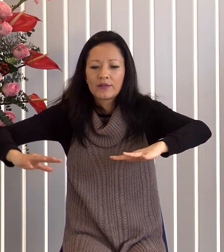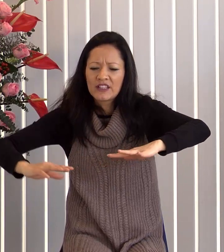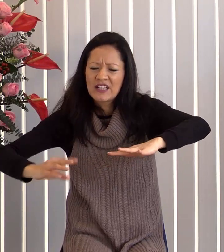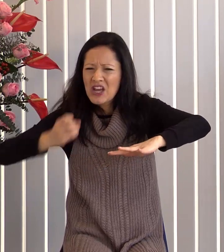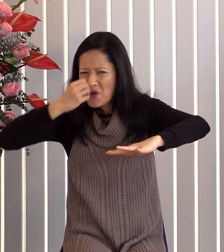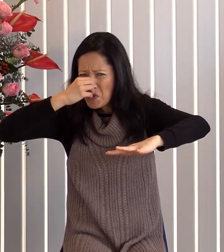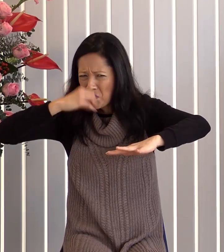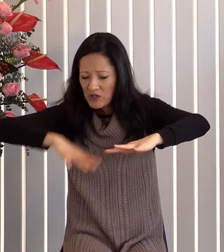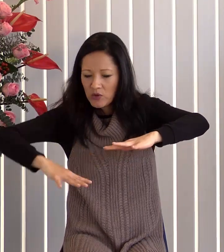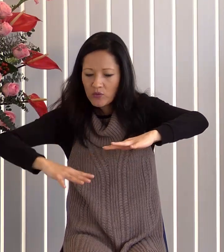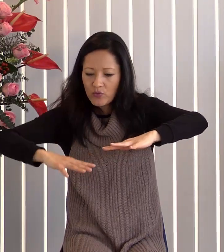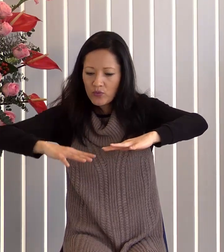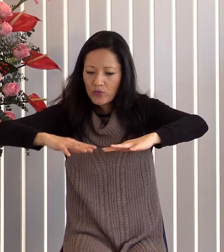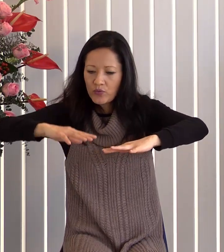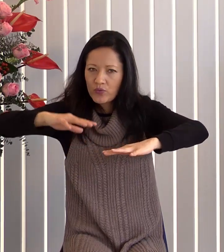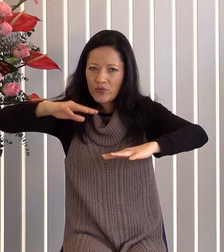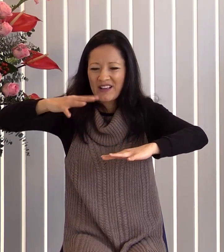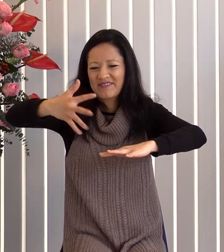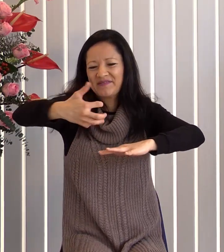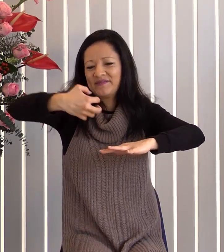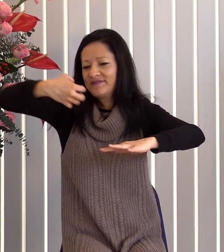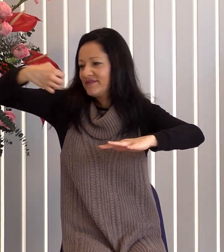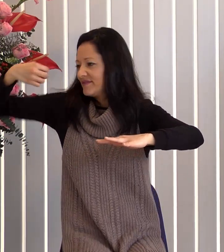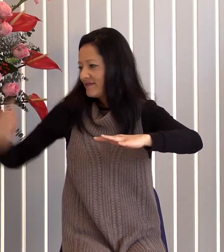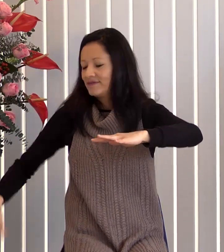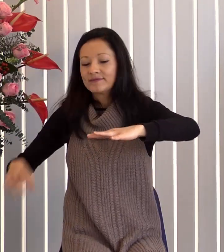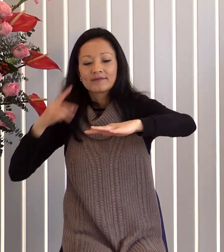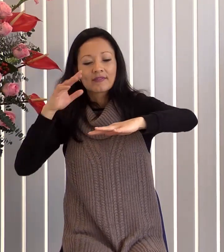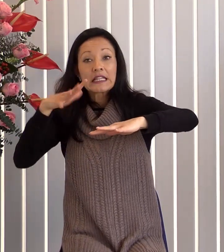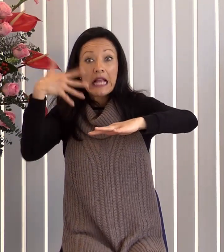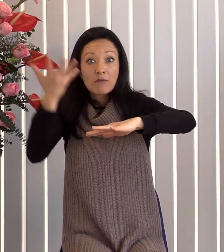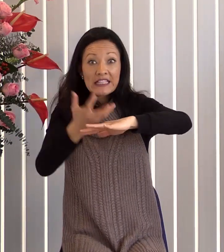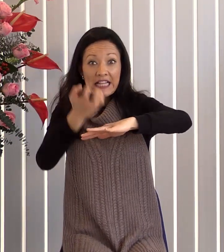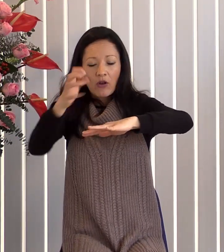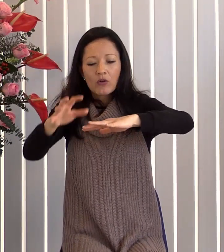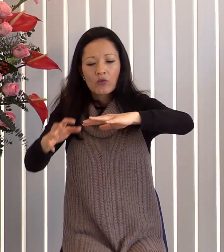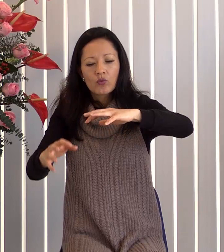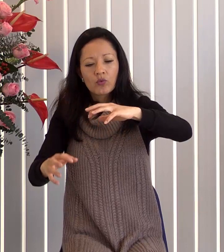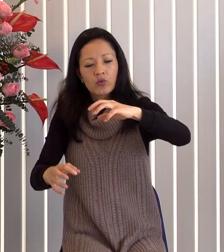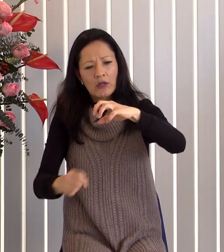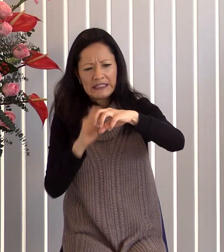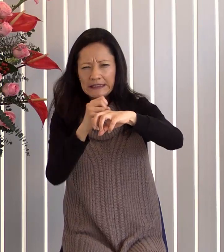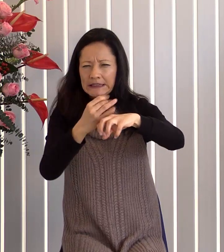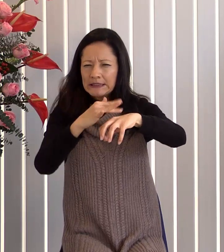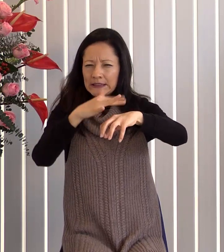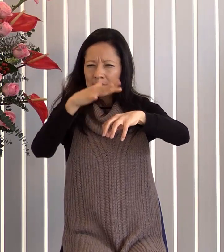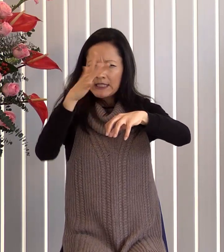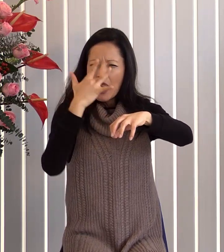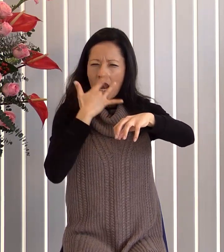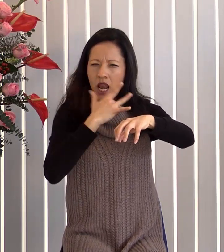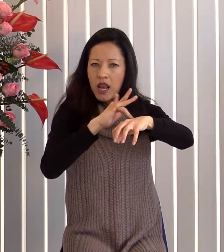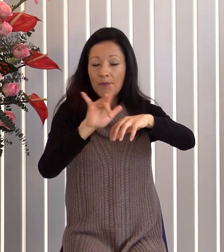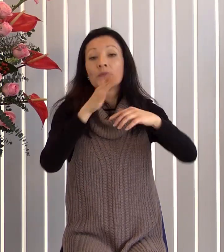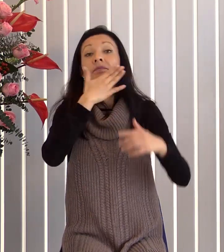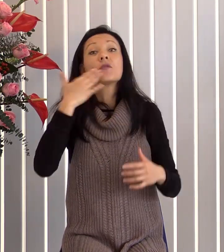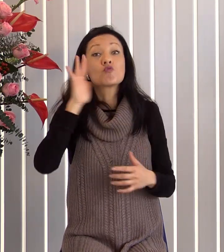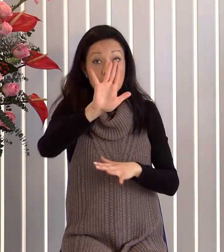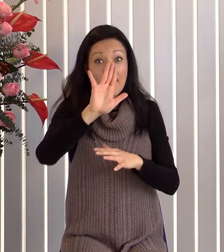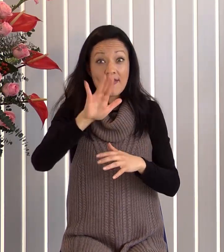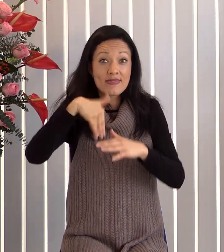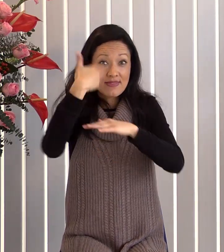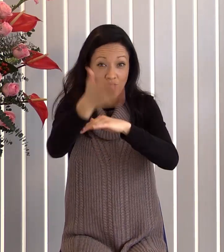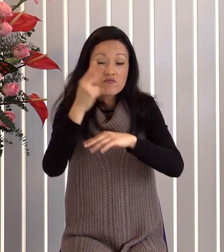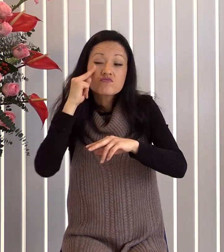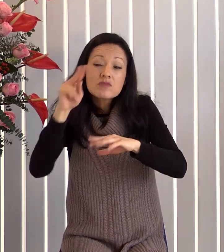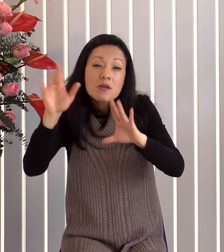la basura sale por encima. Es muy hermoso, si quiere ver después en YouTube un video de cómo purifican el oro. Y entonces